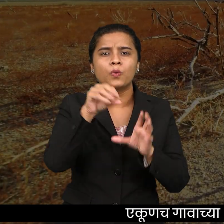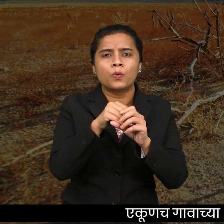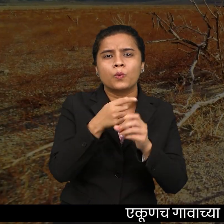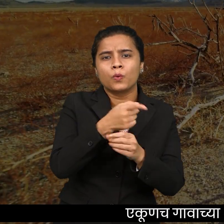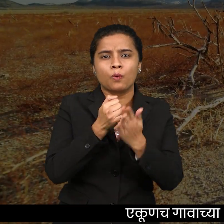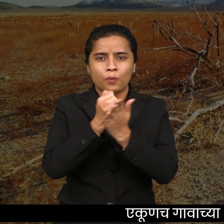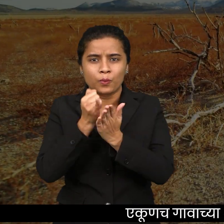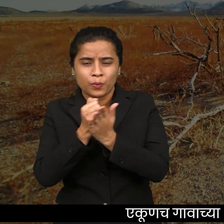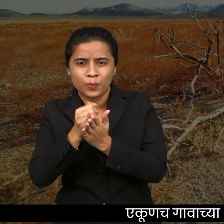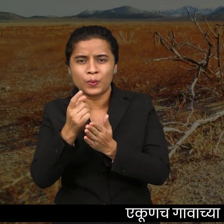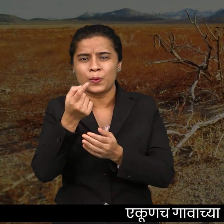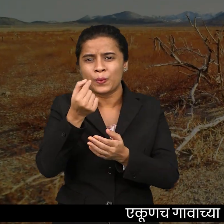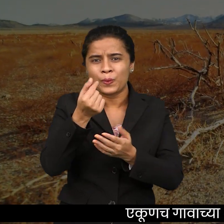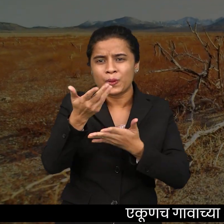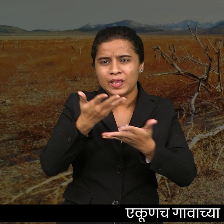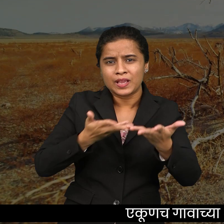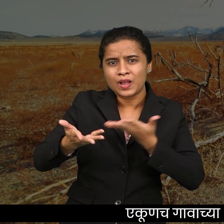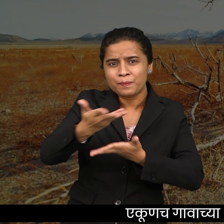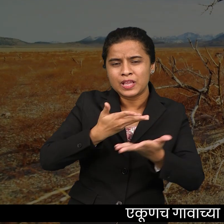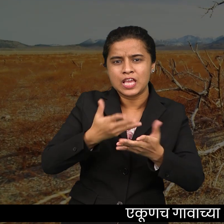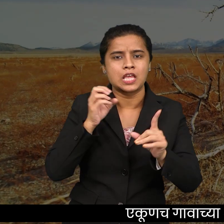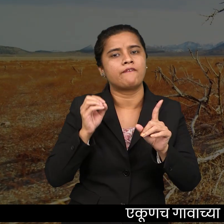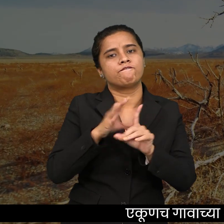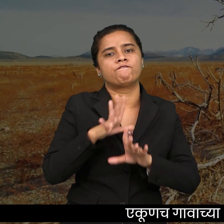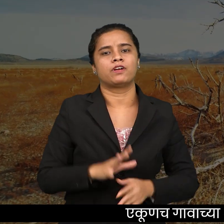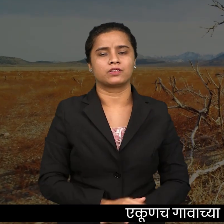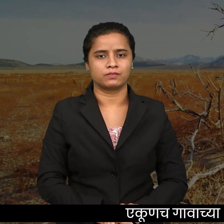एकूणच गावाच्या अर्थव्यवस्थेवर परिणाम होतो.